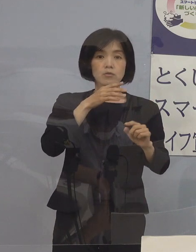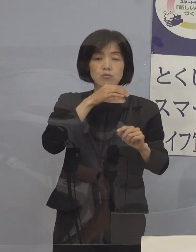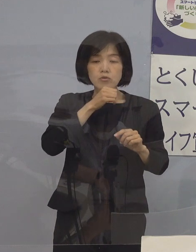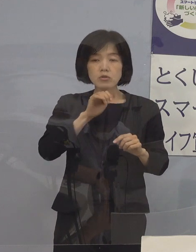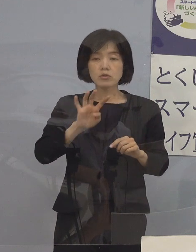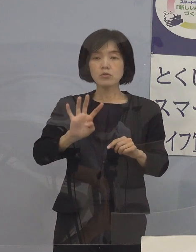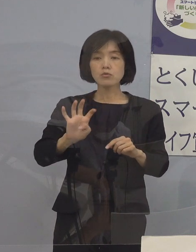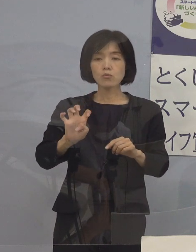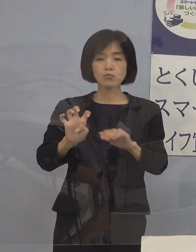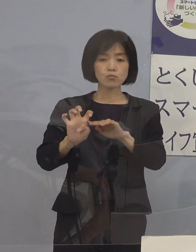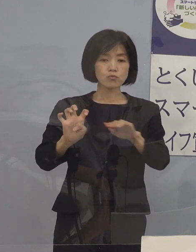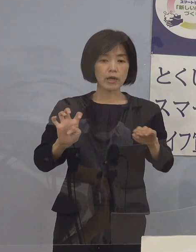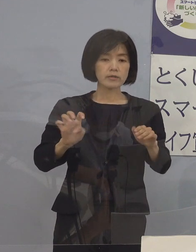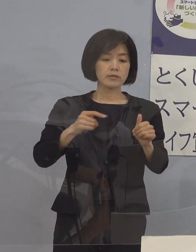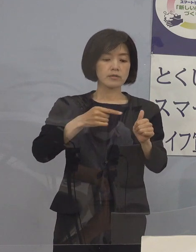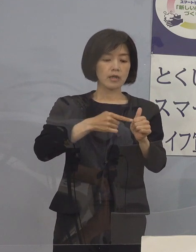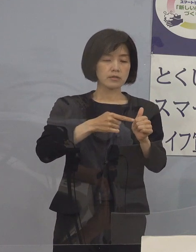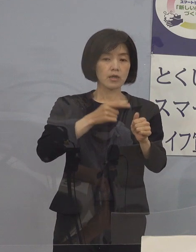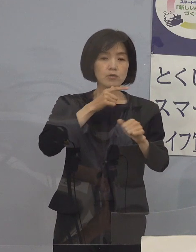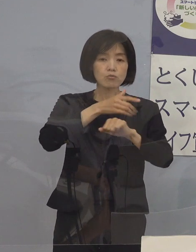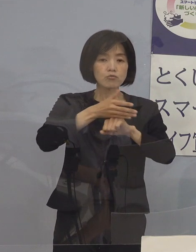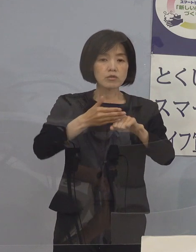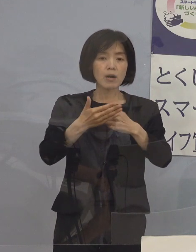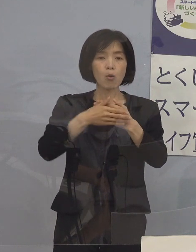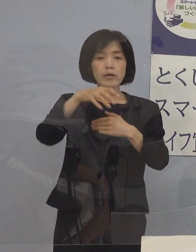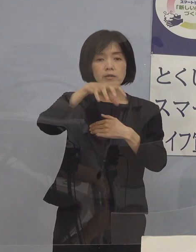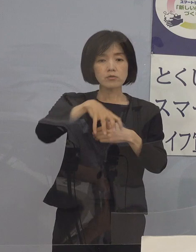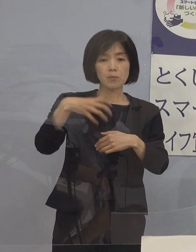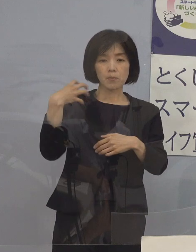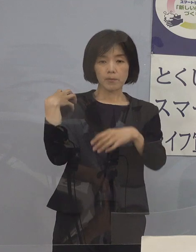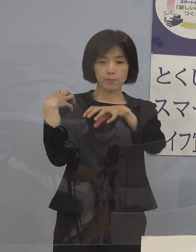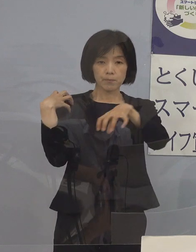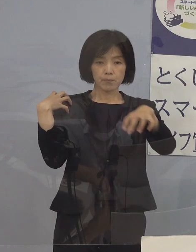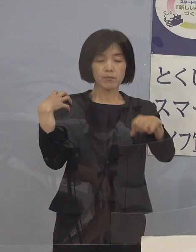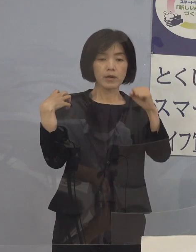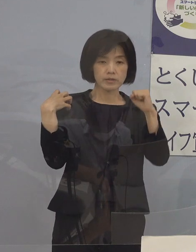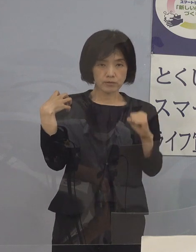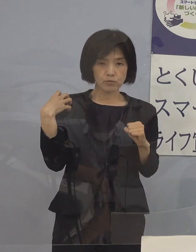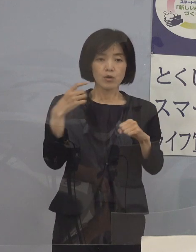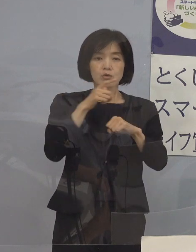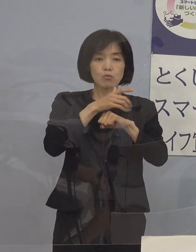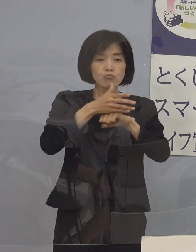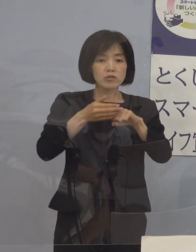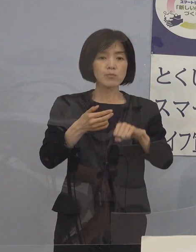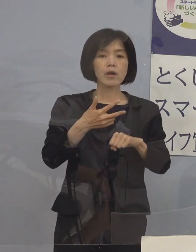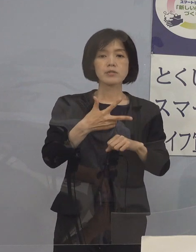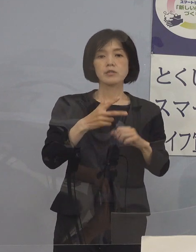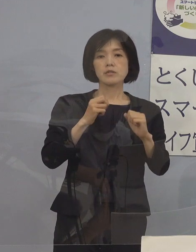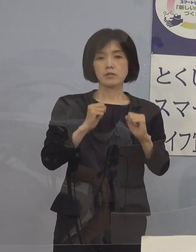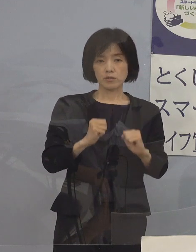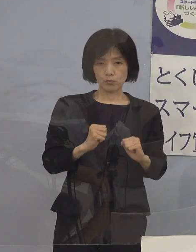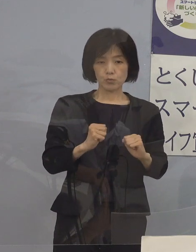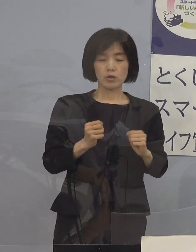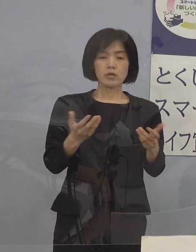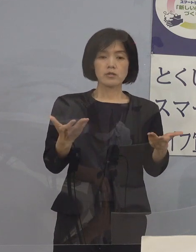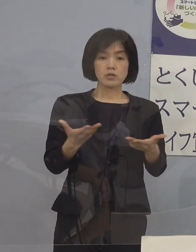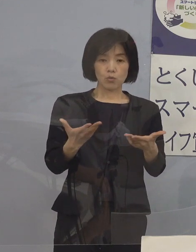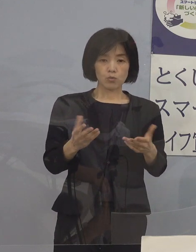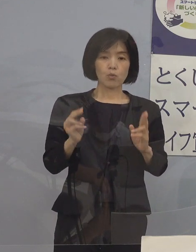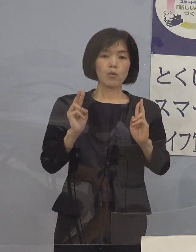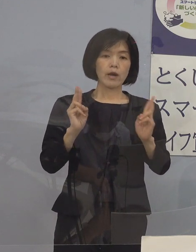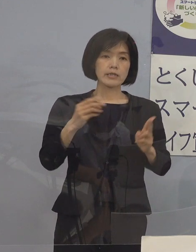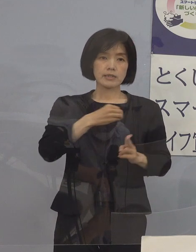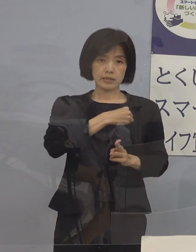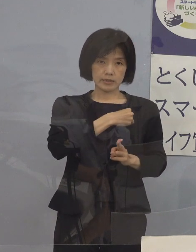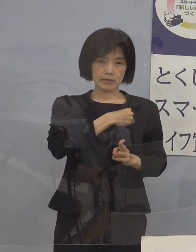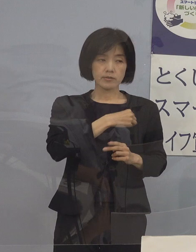は40代男性、徳島保健所管内、徳島市在住の方で、職業は会社員